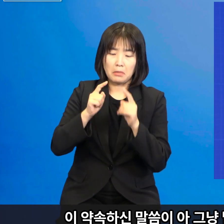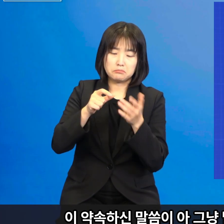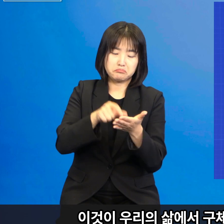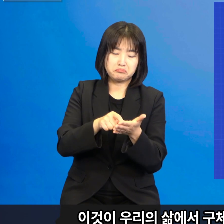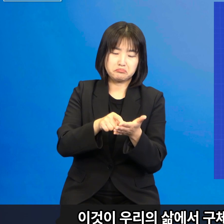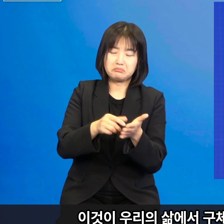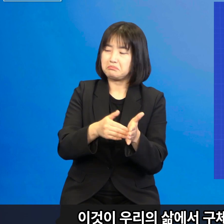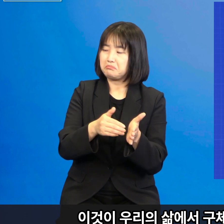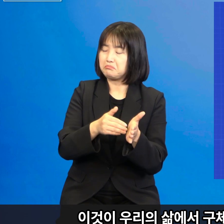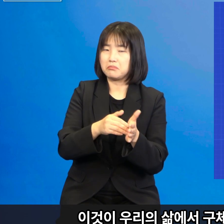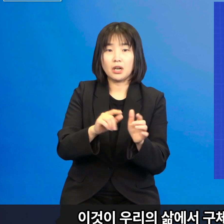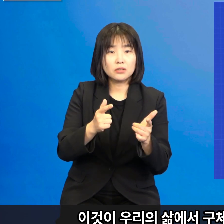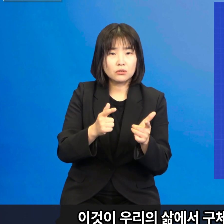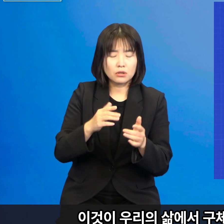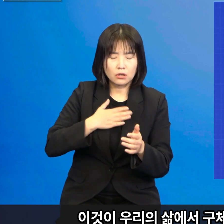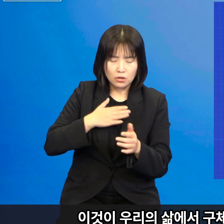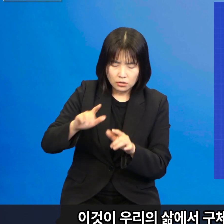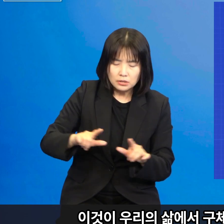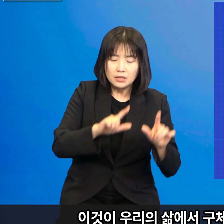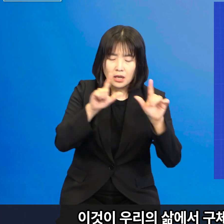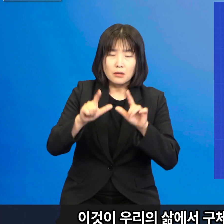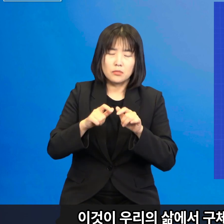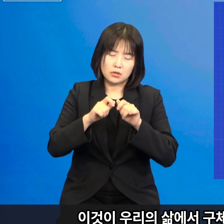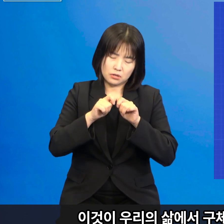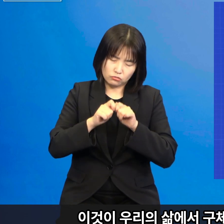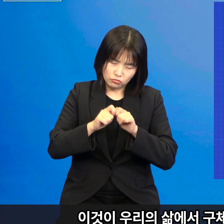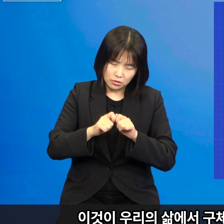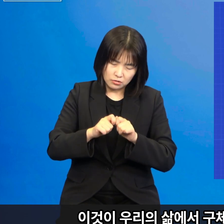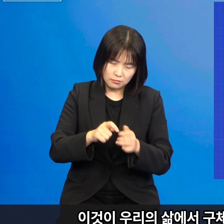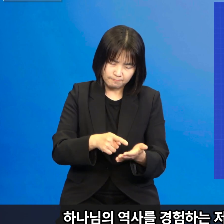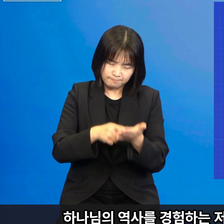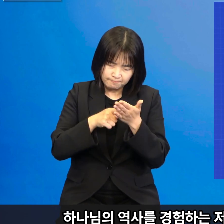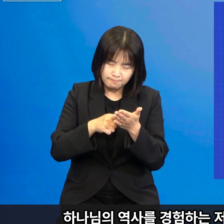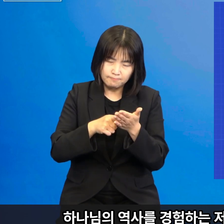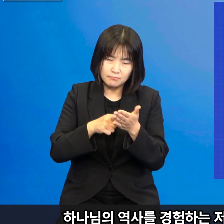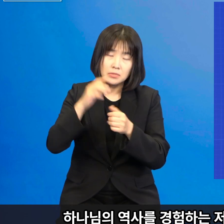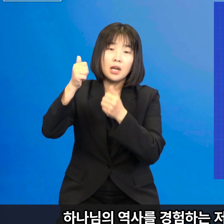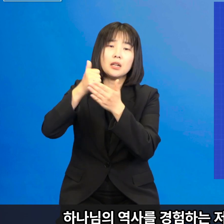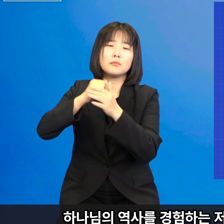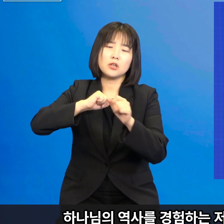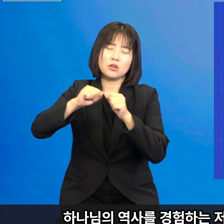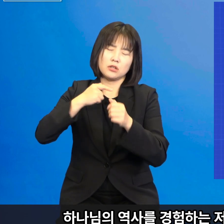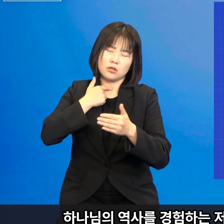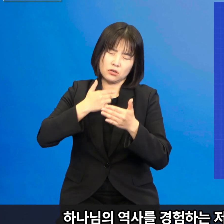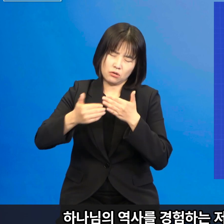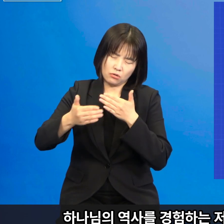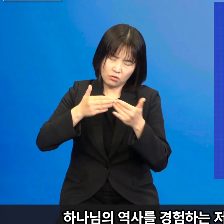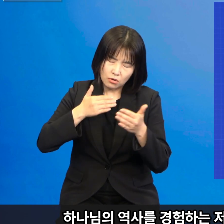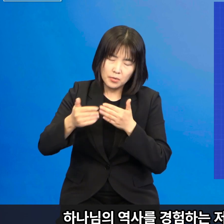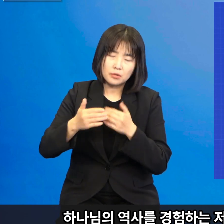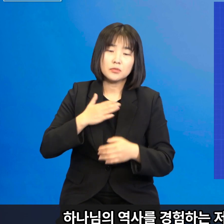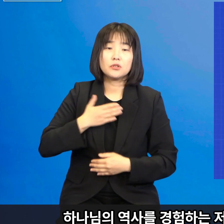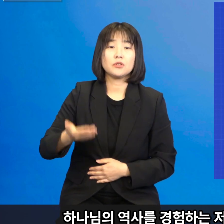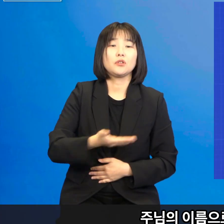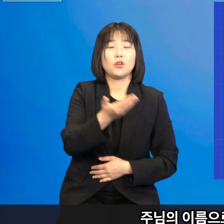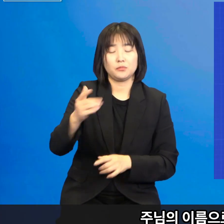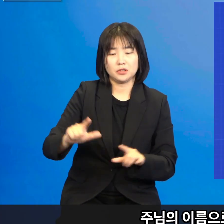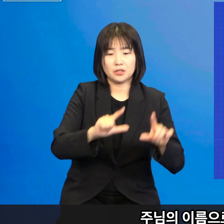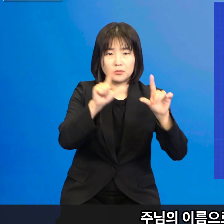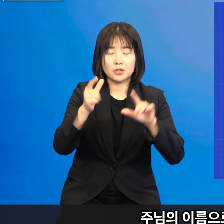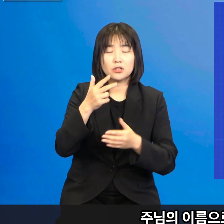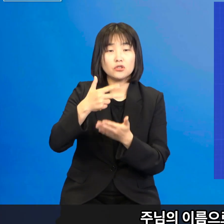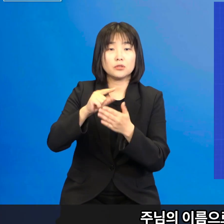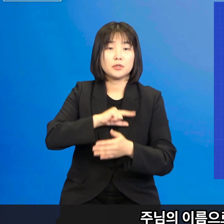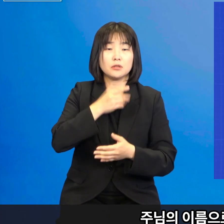아니고 이것이 우리의 삶에서 구체적으로 드러나고 나타나고 하나님의 역사를 경험하는 저와 여러분들의 삶이 되시기를 주님의